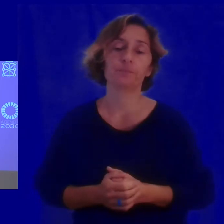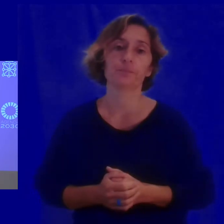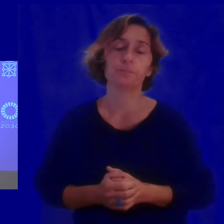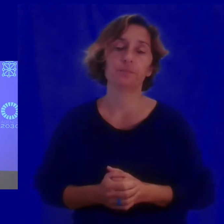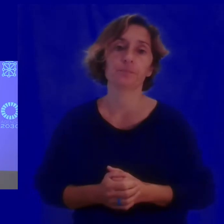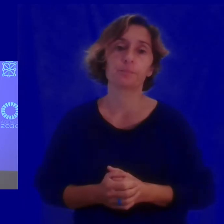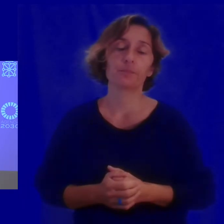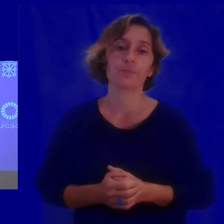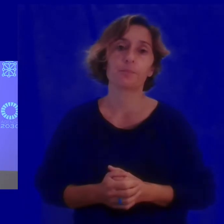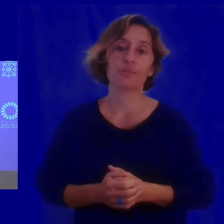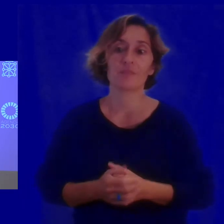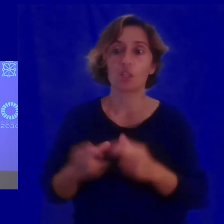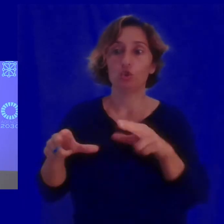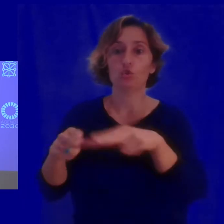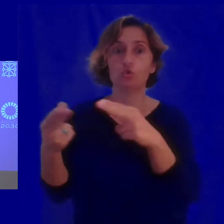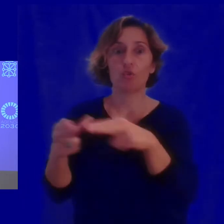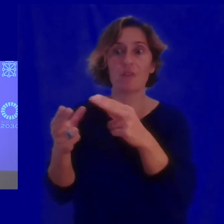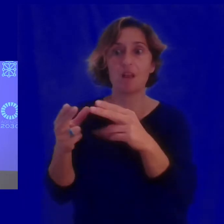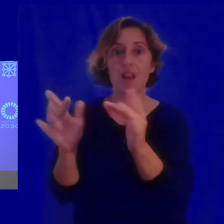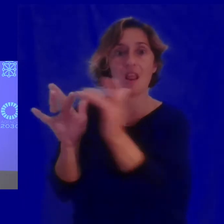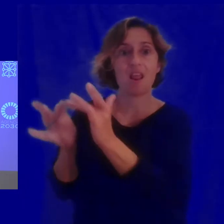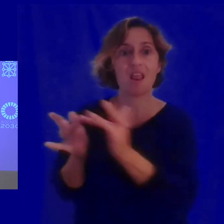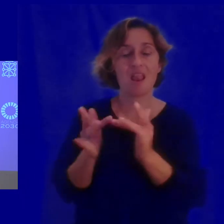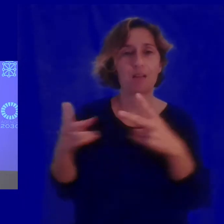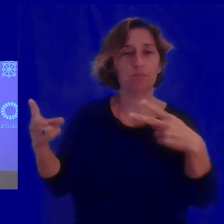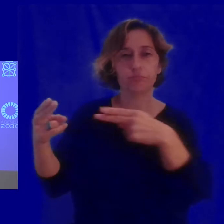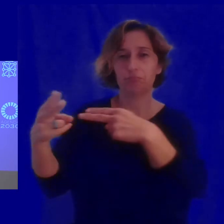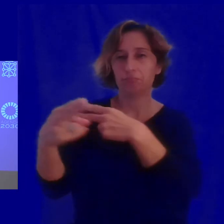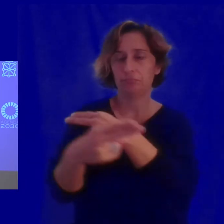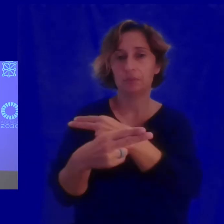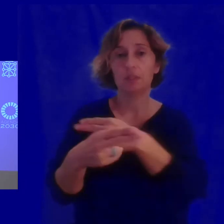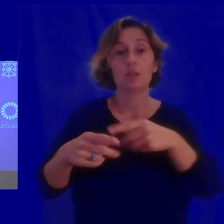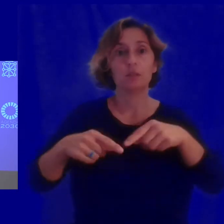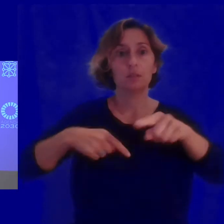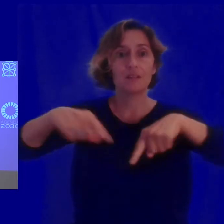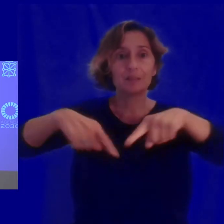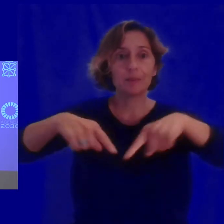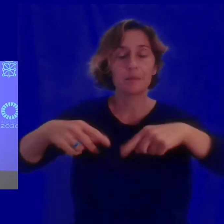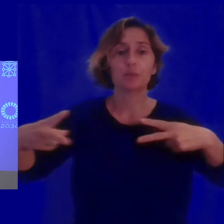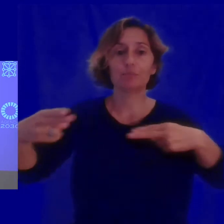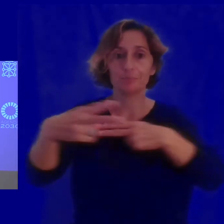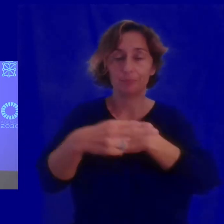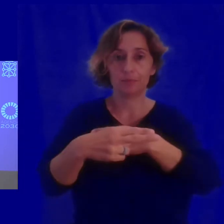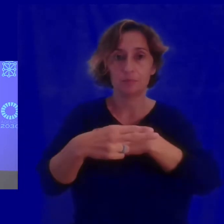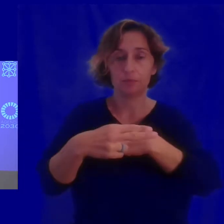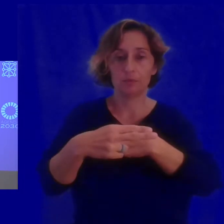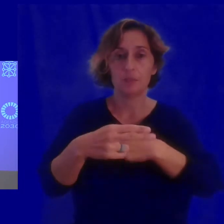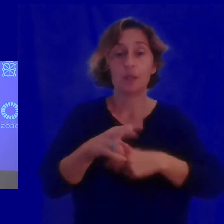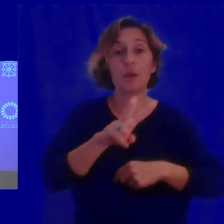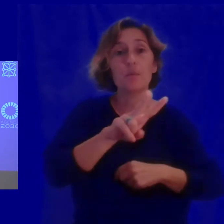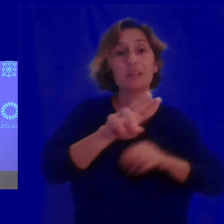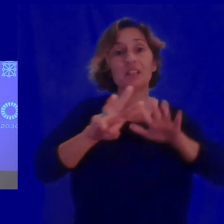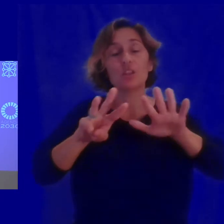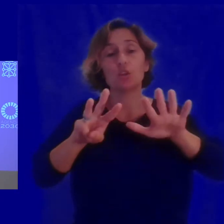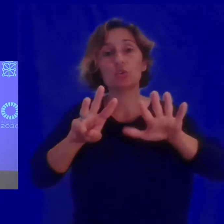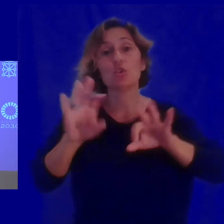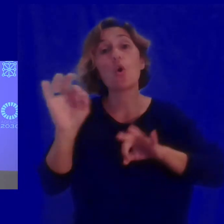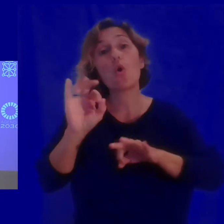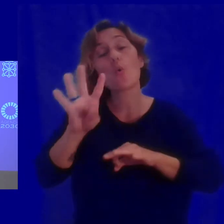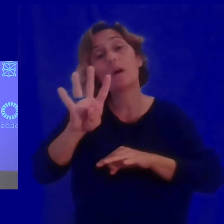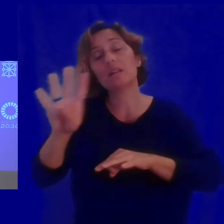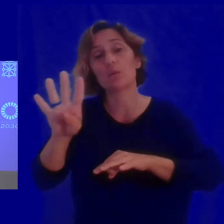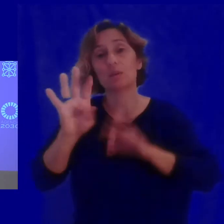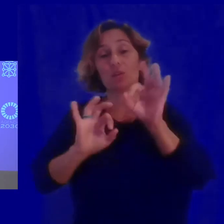la interrelación social y, por otro, la movilidad, entre un 28 y un 44% de menos movilidad,